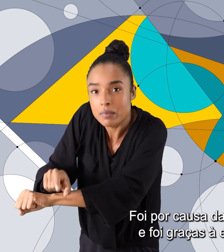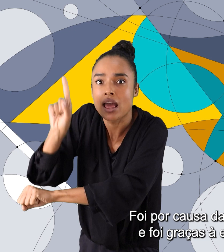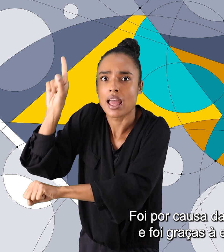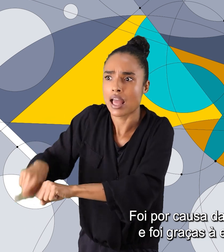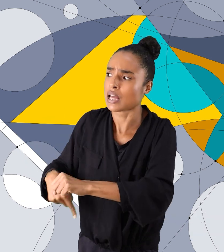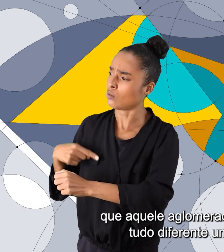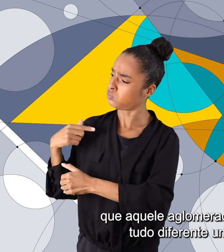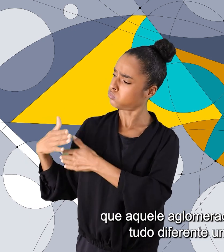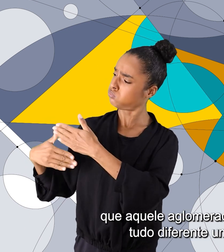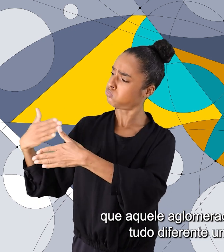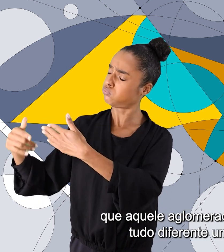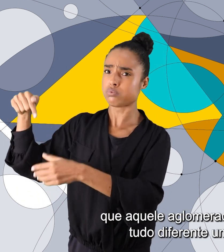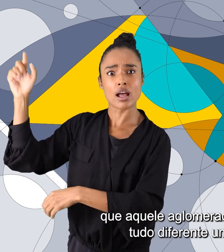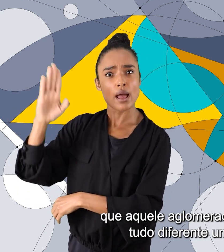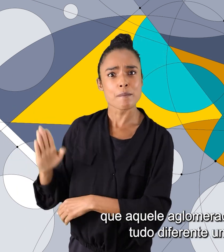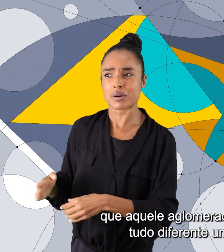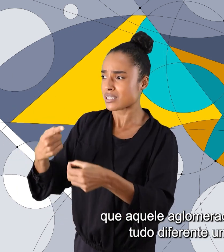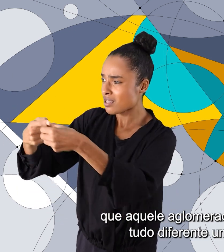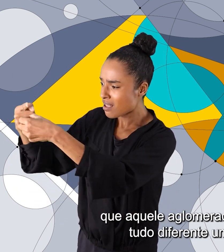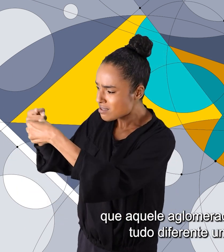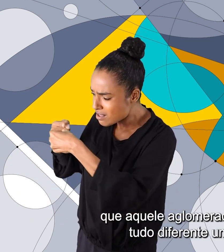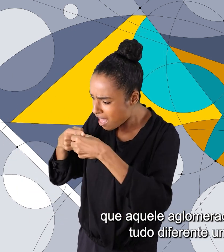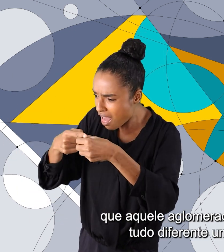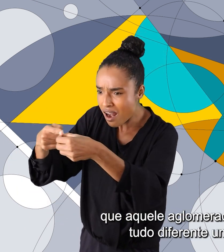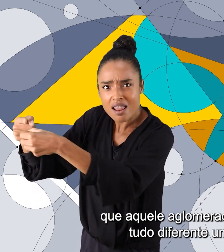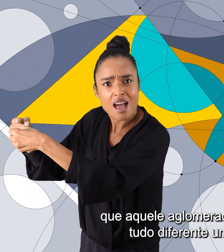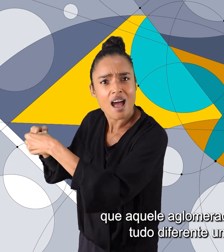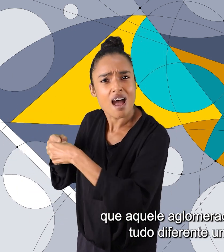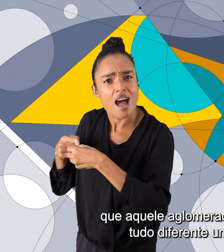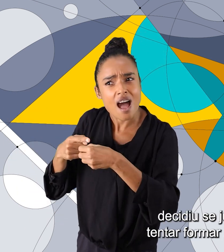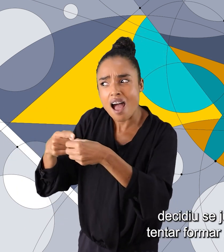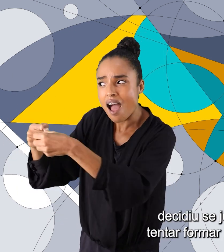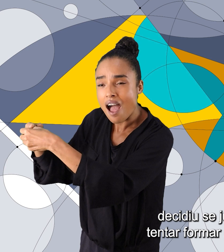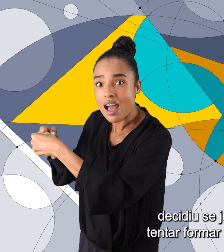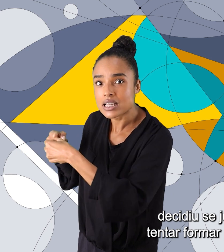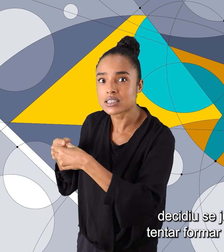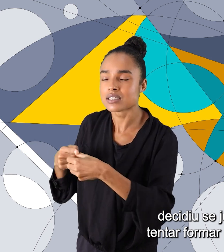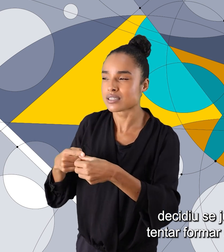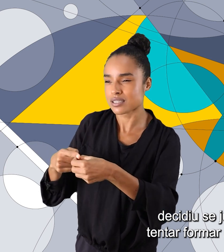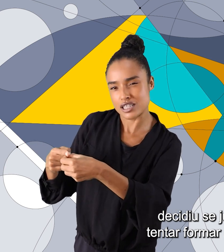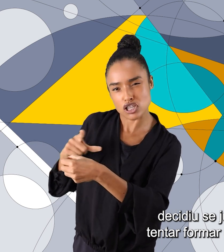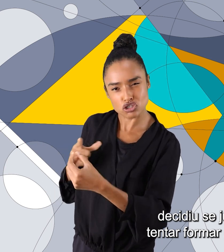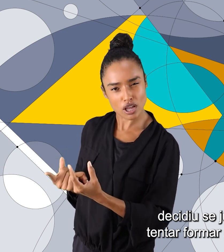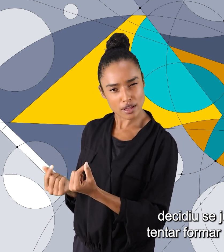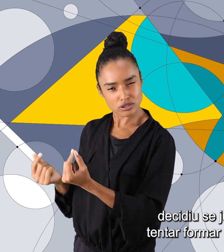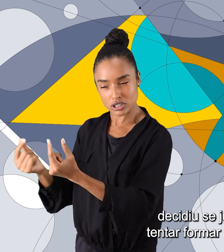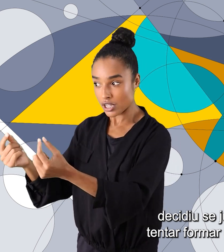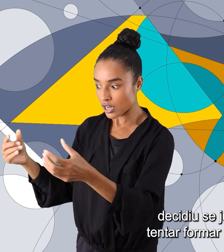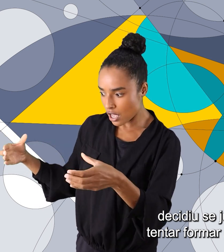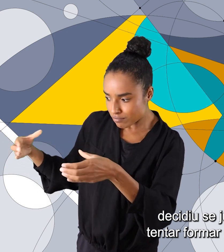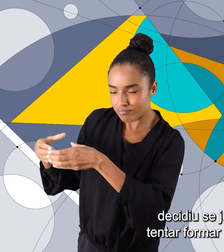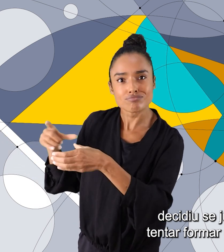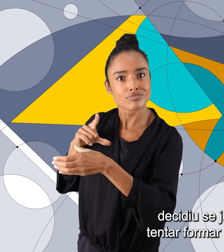à escravidão que aquele aglomerado de províncias, tudo diferente uma da outra, decidiu se juntar e